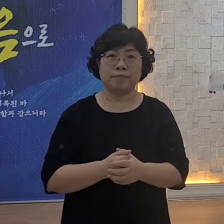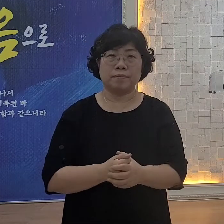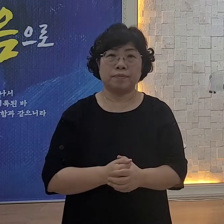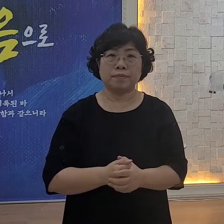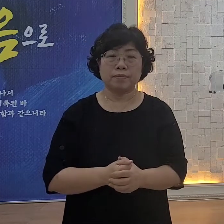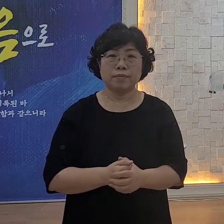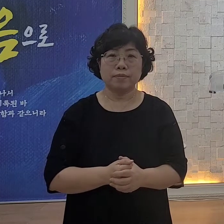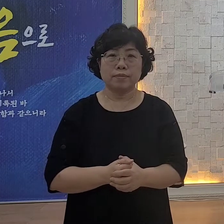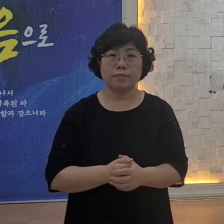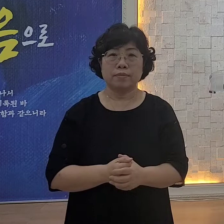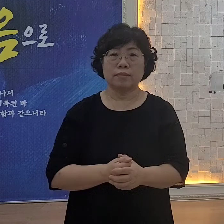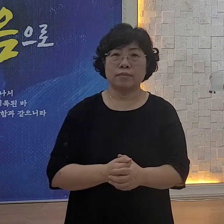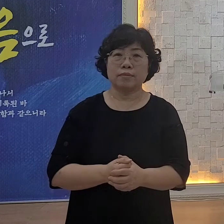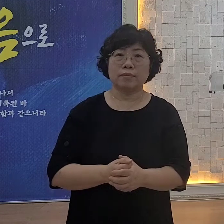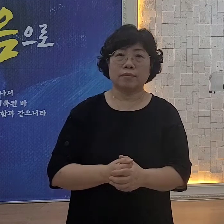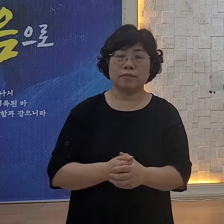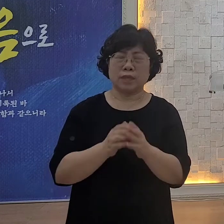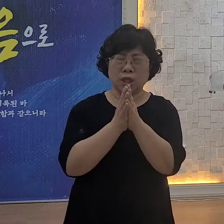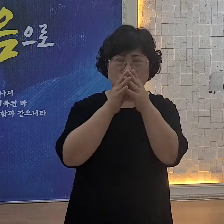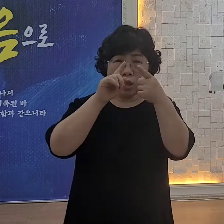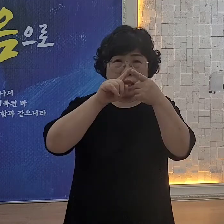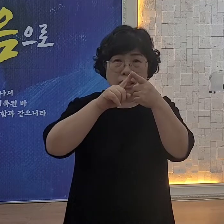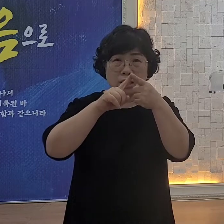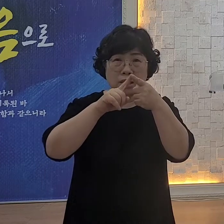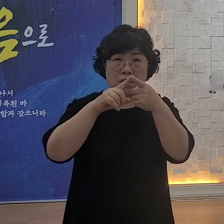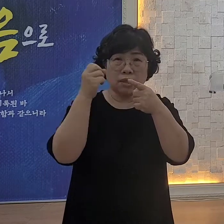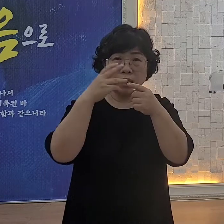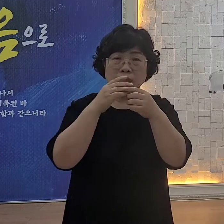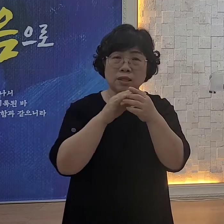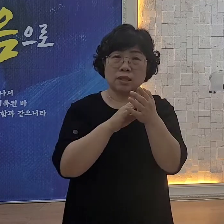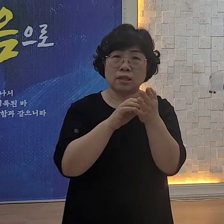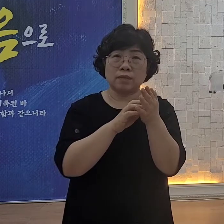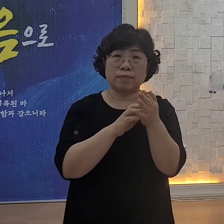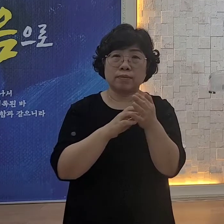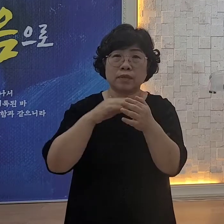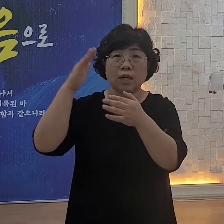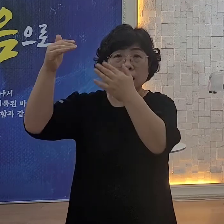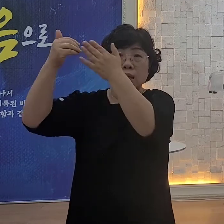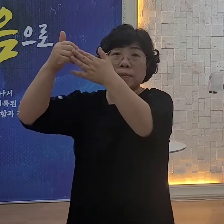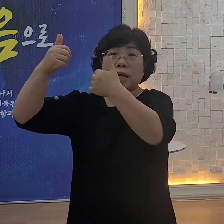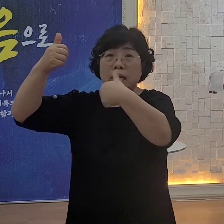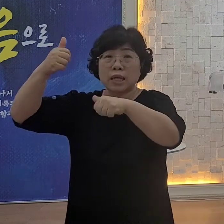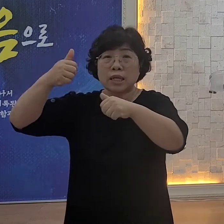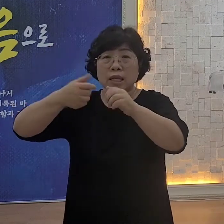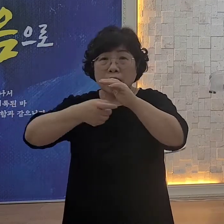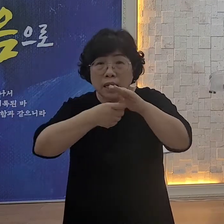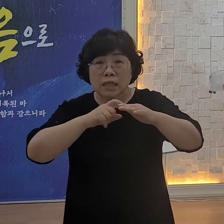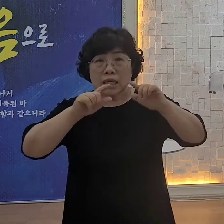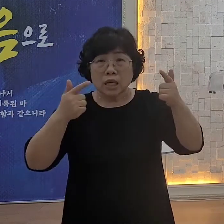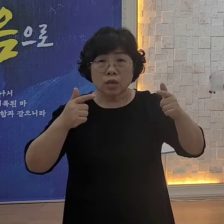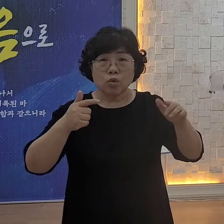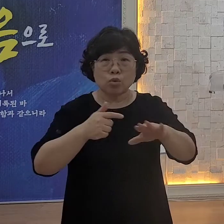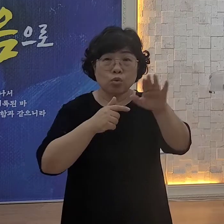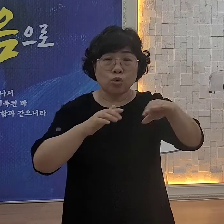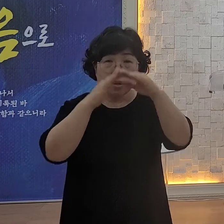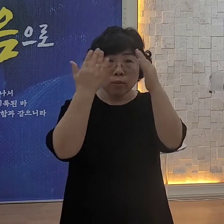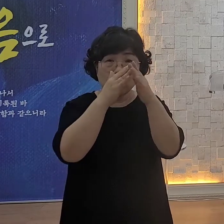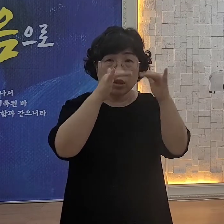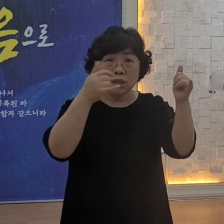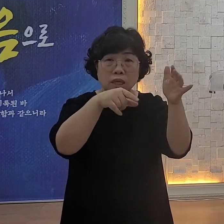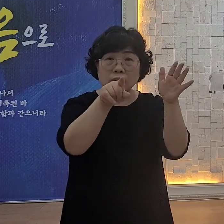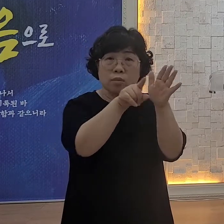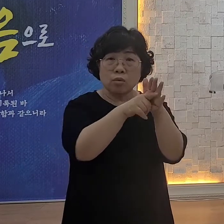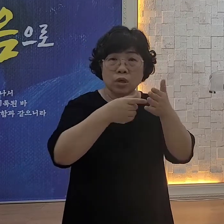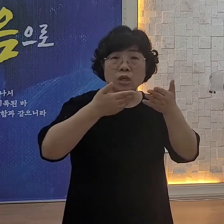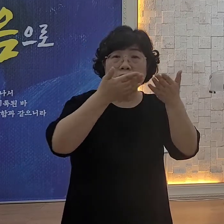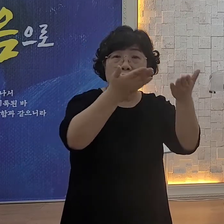8장 32절에 이 기도에 대해서 이렇게 정의합니다. 같이 읽습니다. 시작. 자기 아들을 아끼지 아니하시고 우리